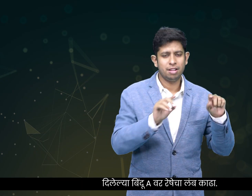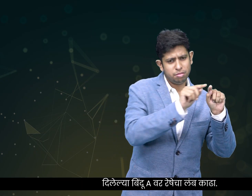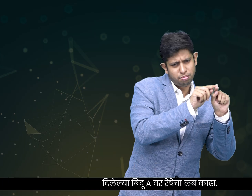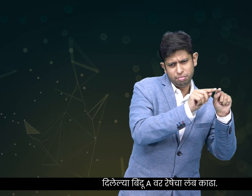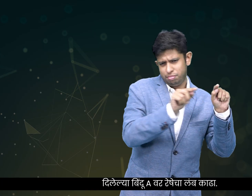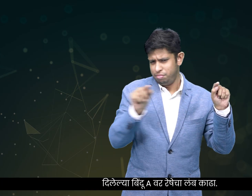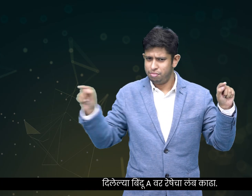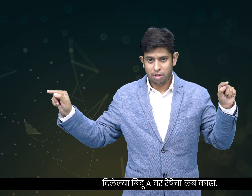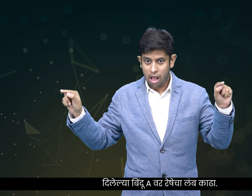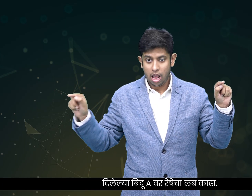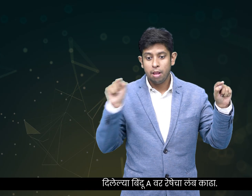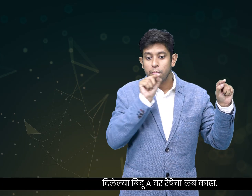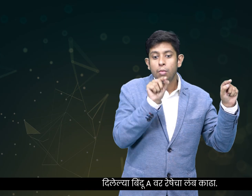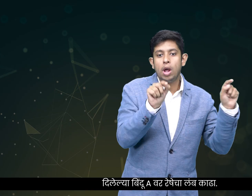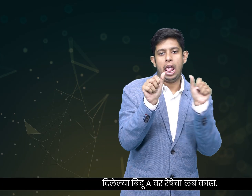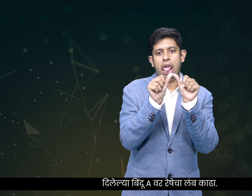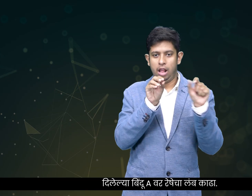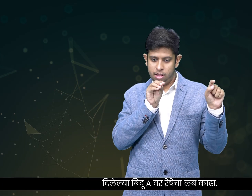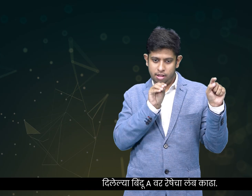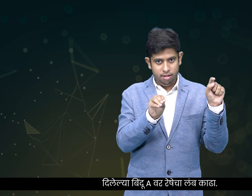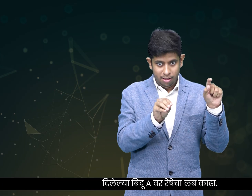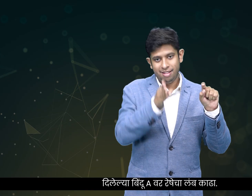दिलेल्या बिंदू A वर रेषेचा लंब काढा.